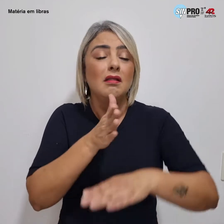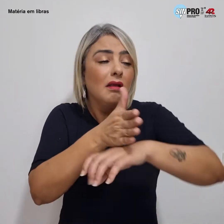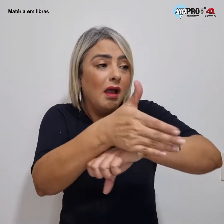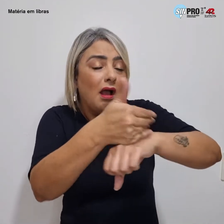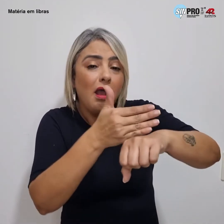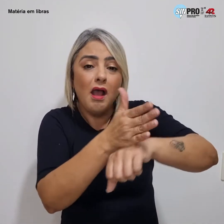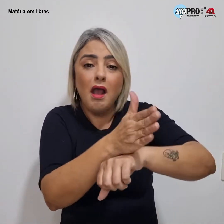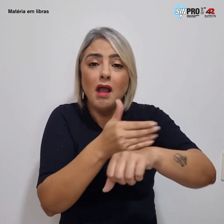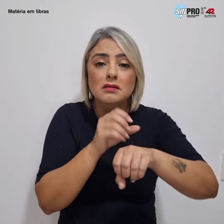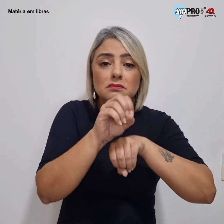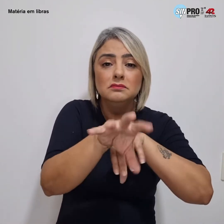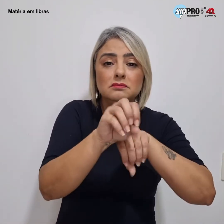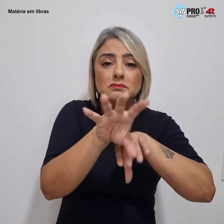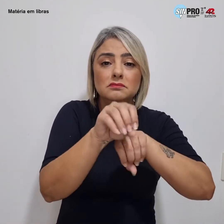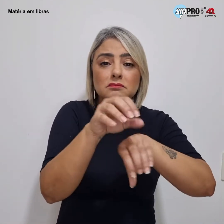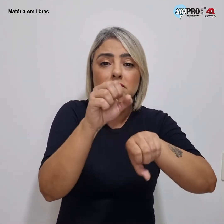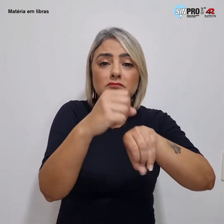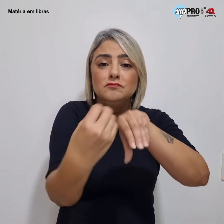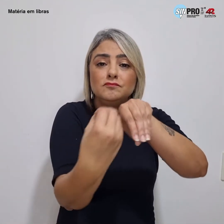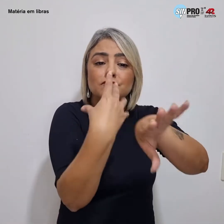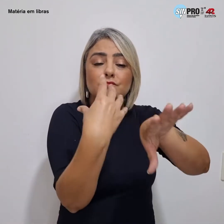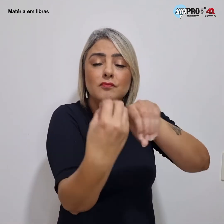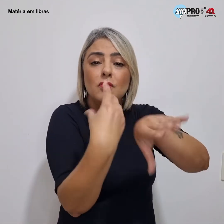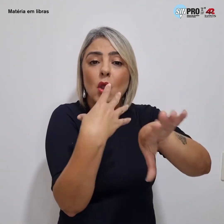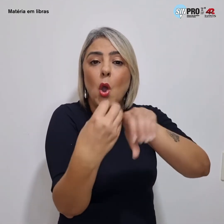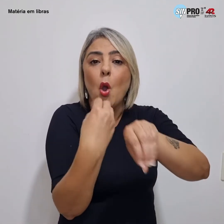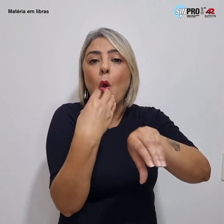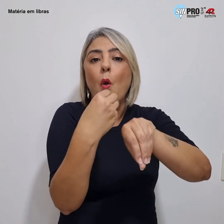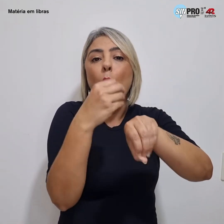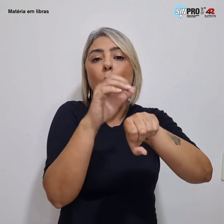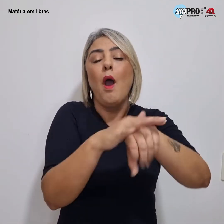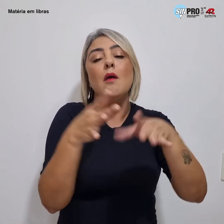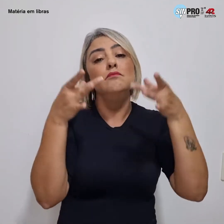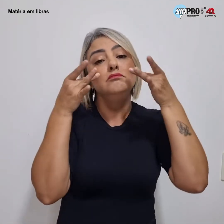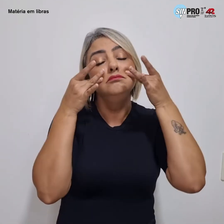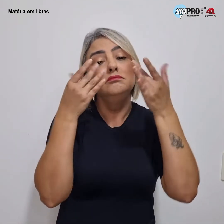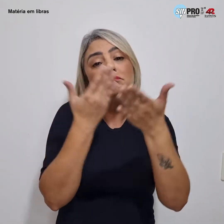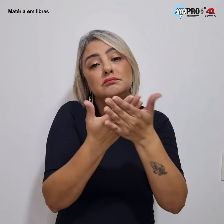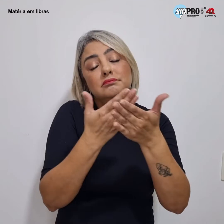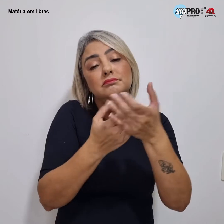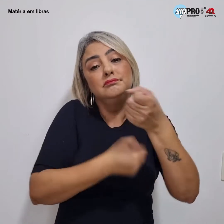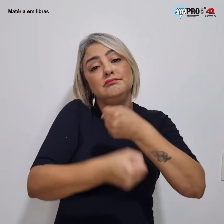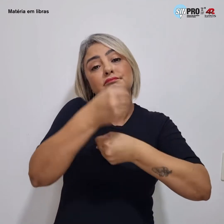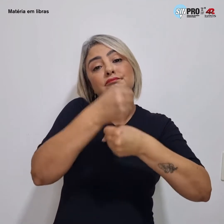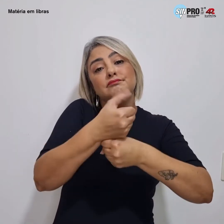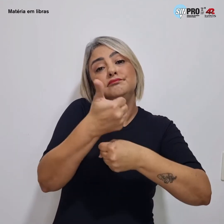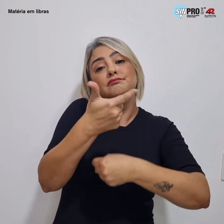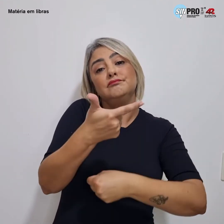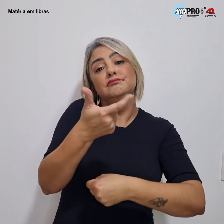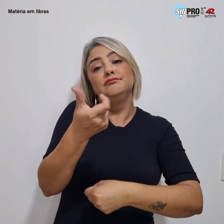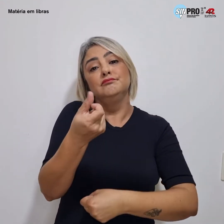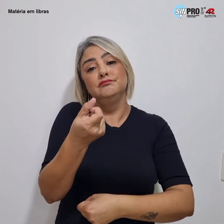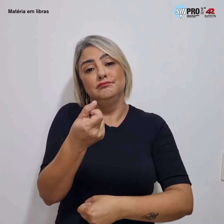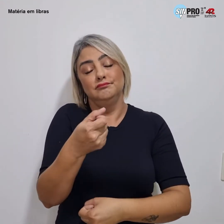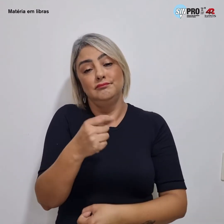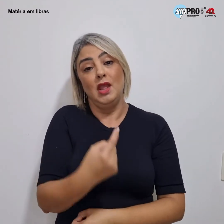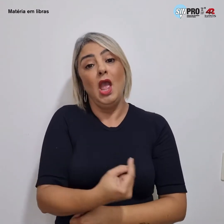conseguiram acessar o ensino à distância ou aulas presenciais no ano passado.